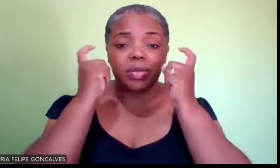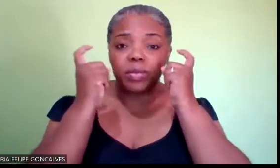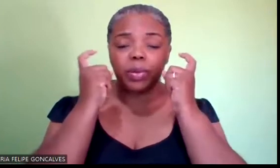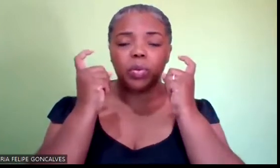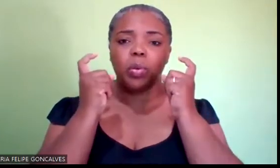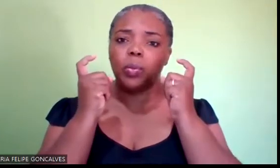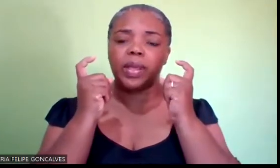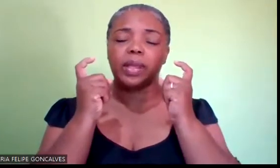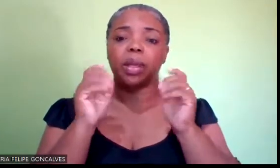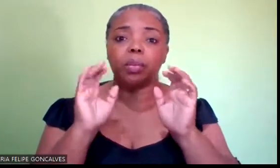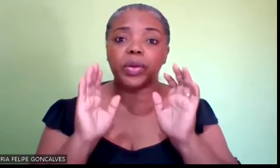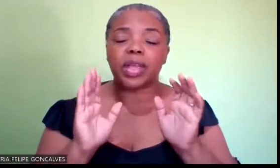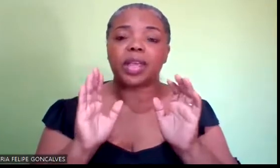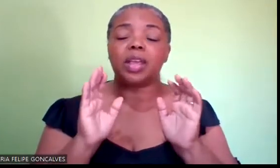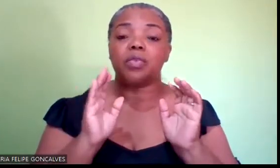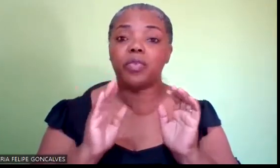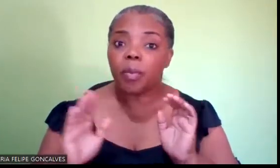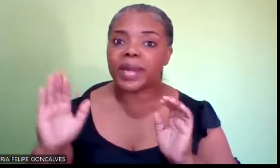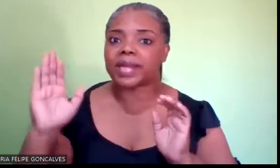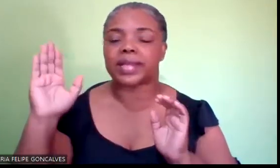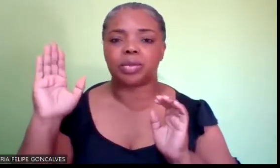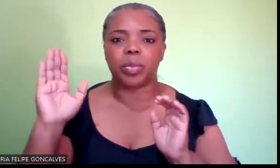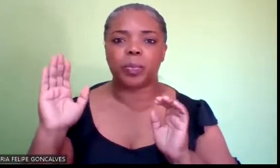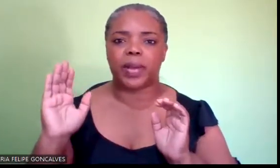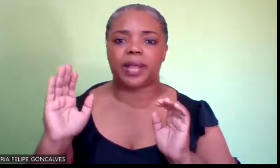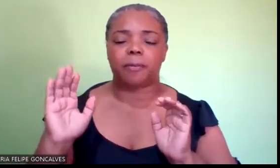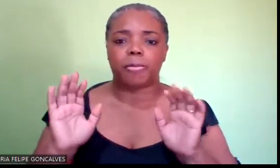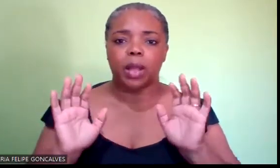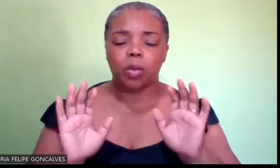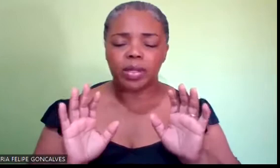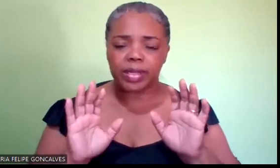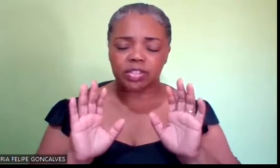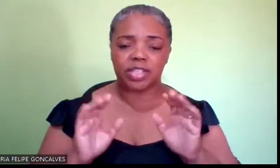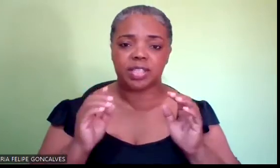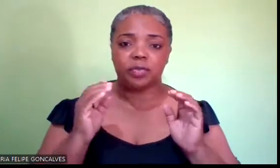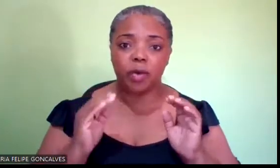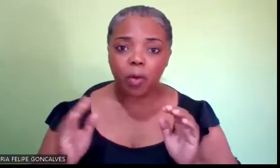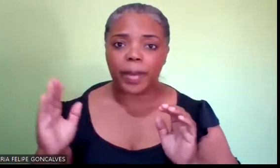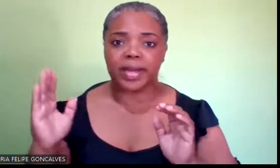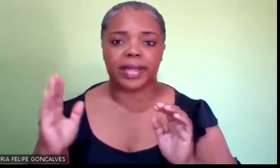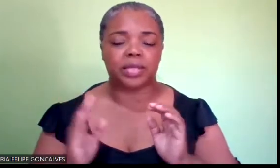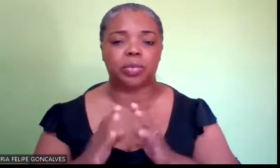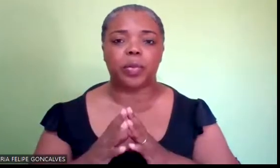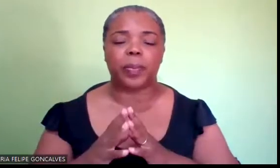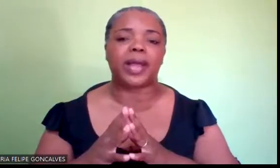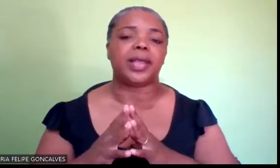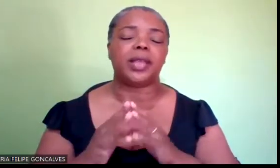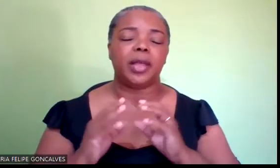se preocupem. Por quê? Vou para a casa do meu pai. Quando ele disse, vou para a casa do meu pai,